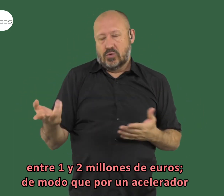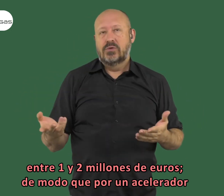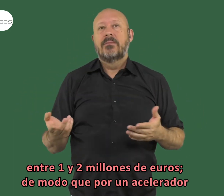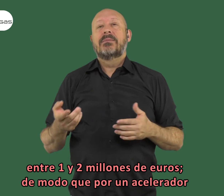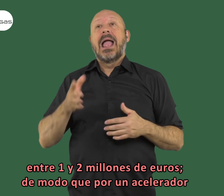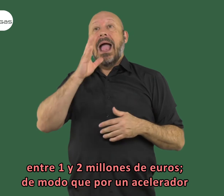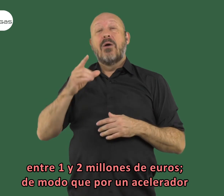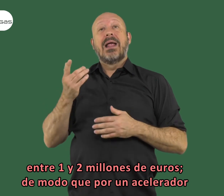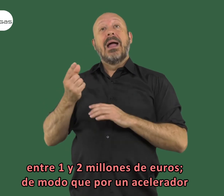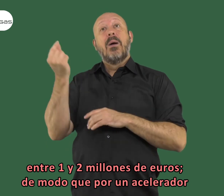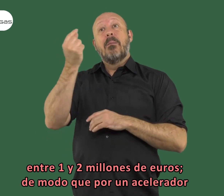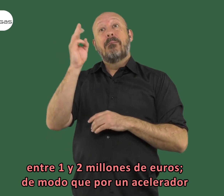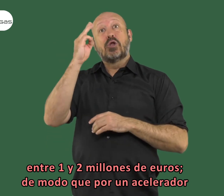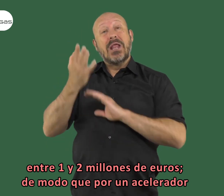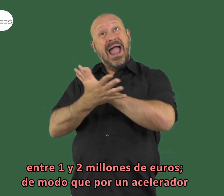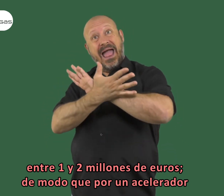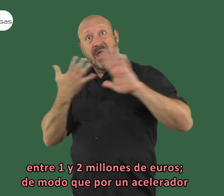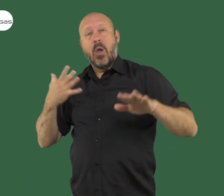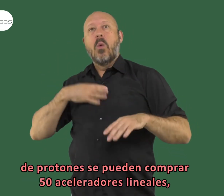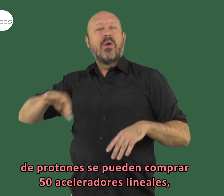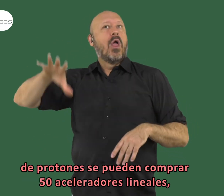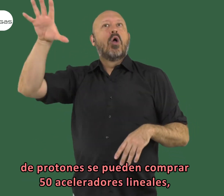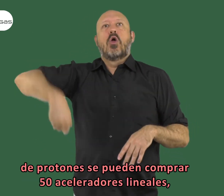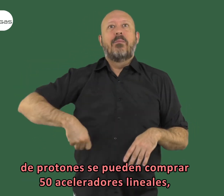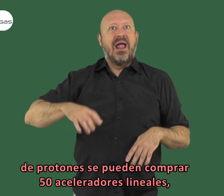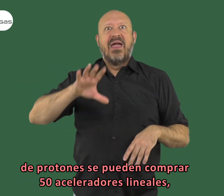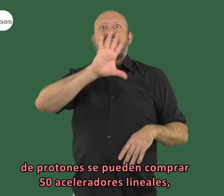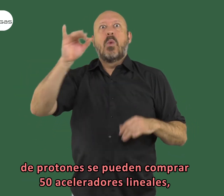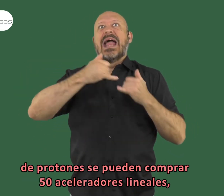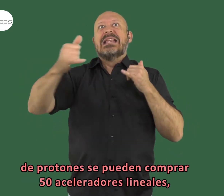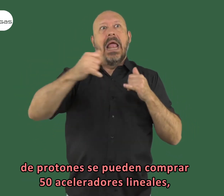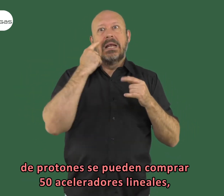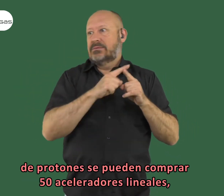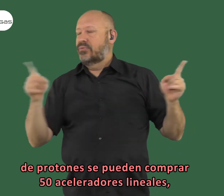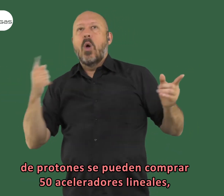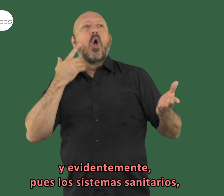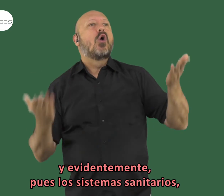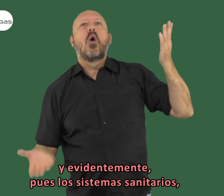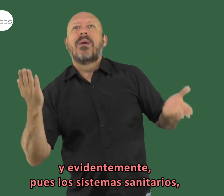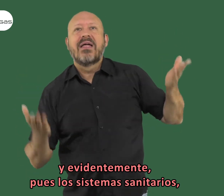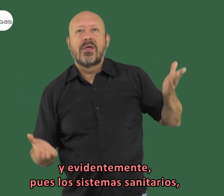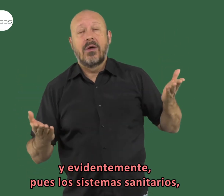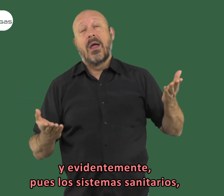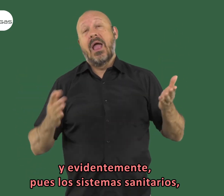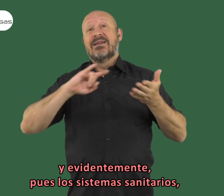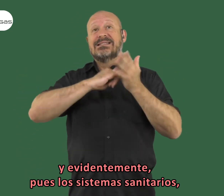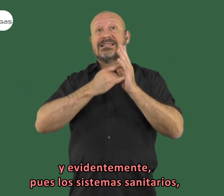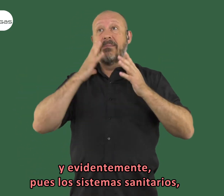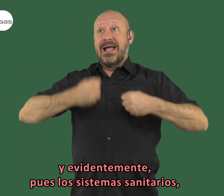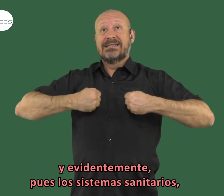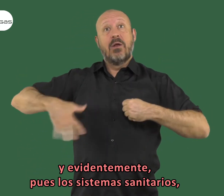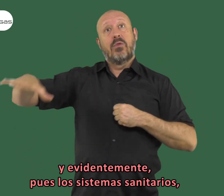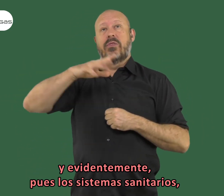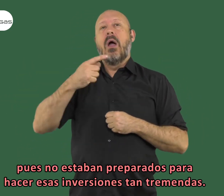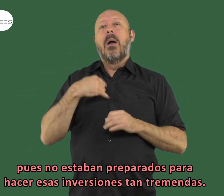de euros. Por un acelerador de protones se pueden comprar 50 aceleradores lineales y evidentemente pues, los